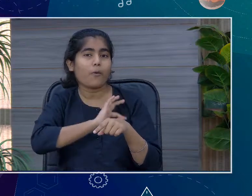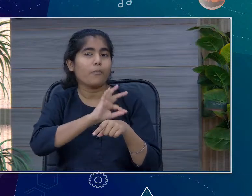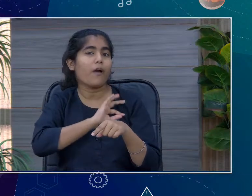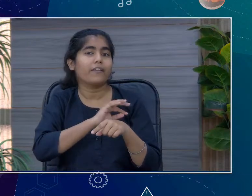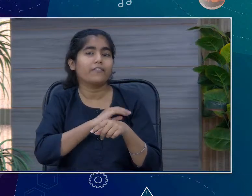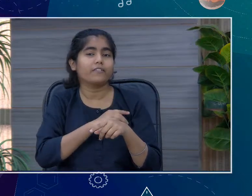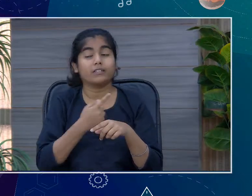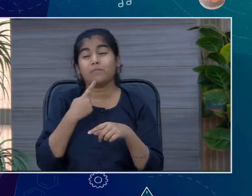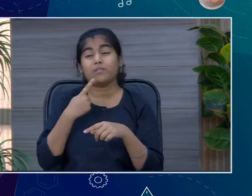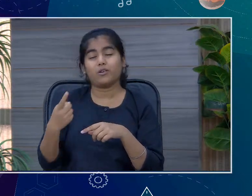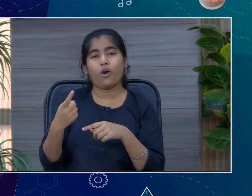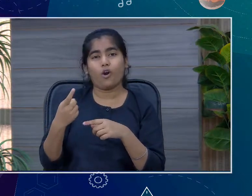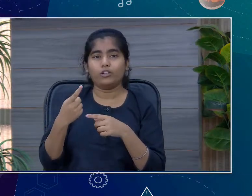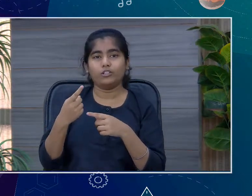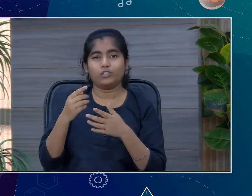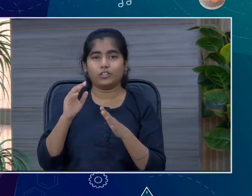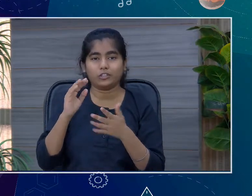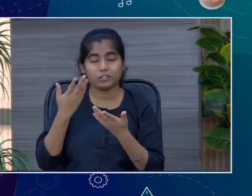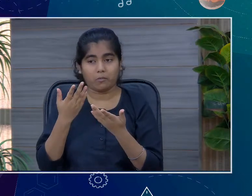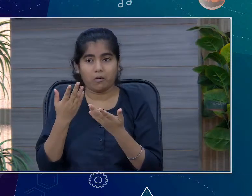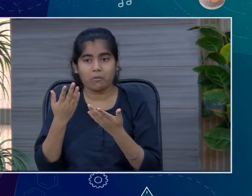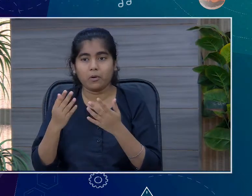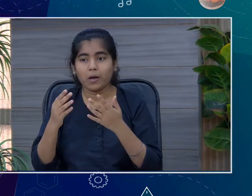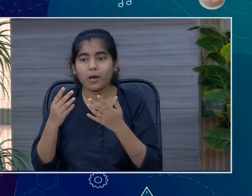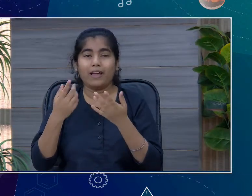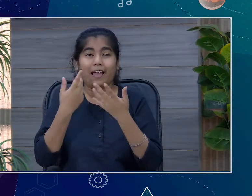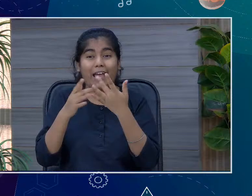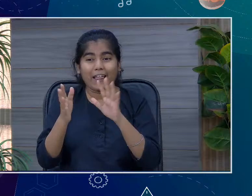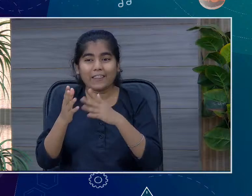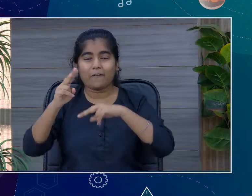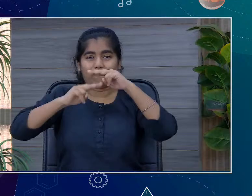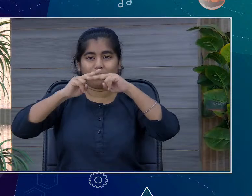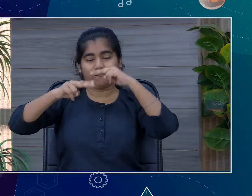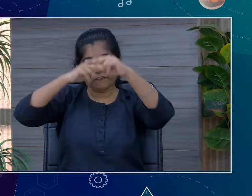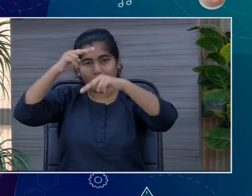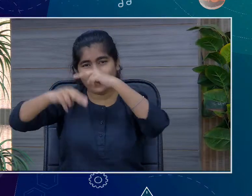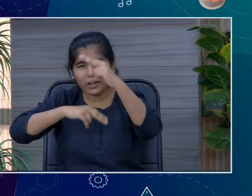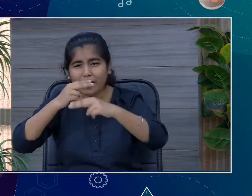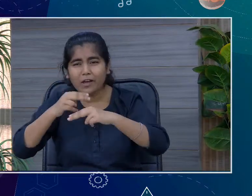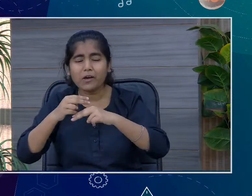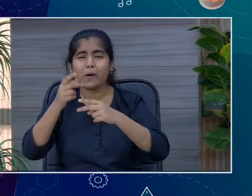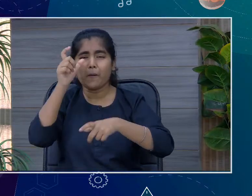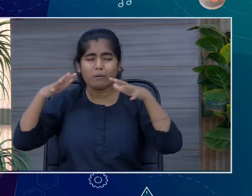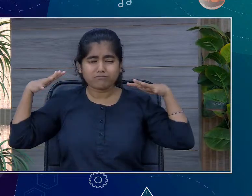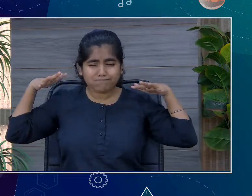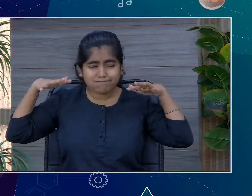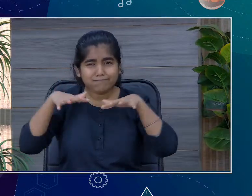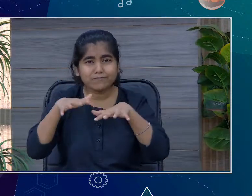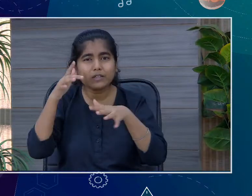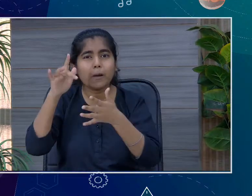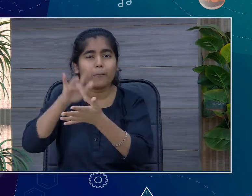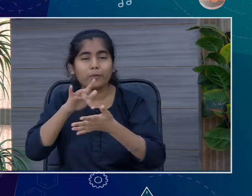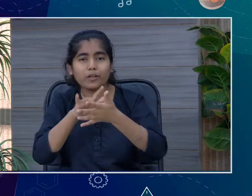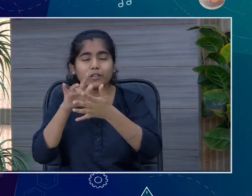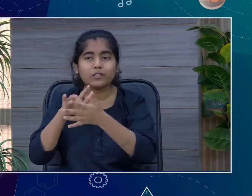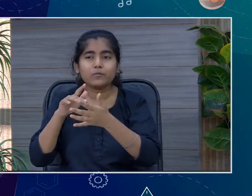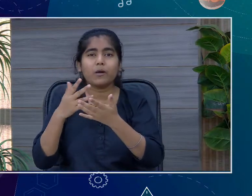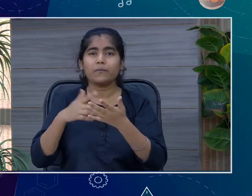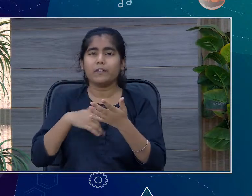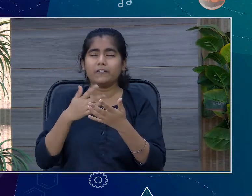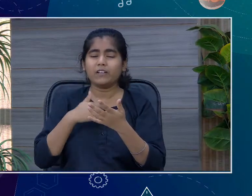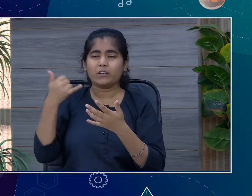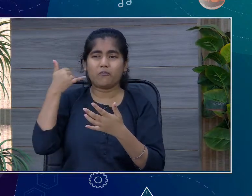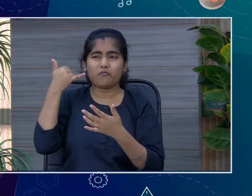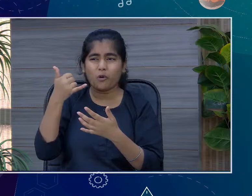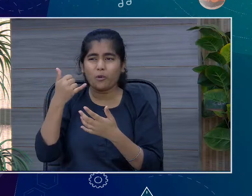धर्मेंद्र जी, स्पेशली जब आप मेले में हैं या आप कहीं शोर या भीड़ भाड़ वाली जगह में हैं, आपने महसूस किया होगा आप फ़ोन पे बात नहीं कर